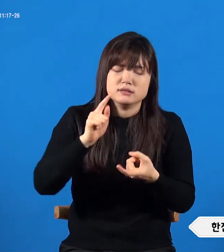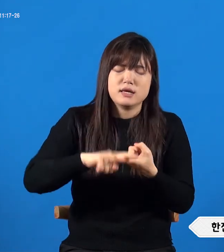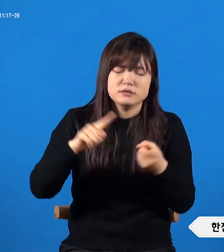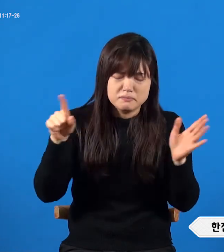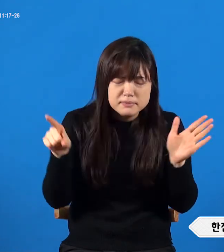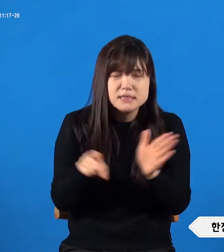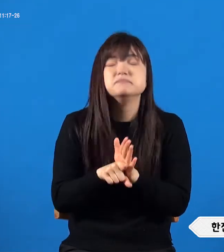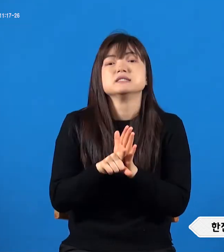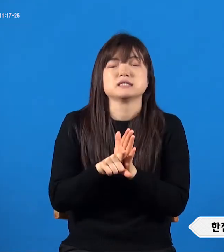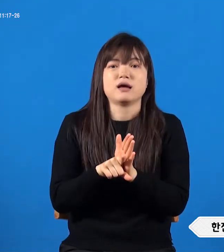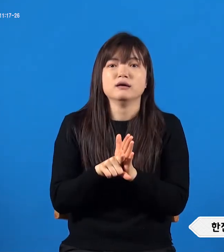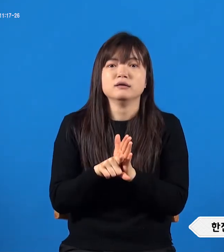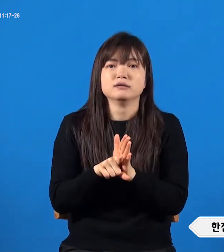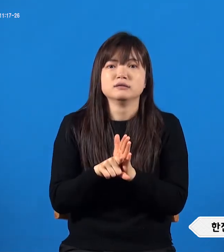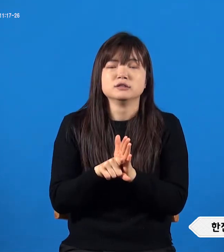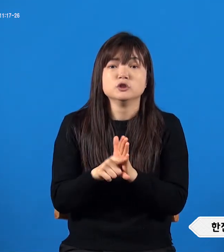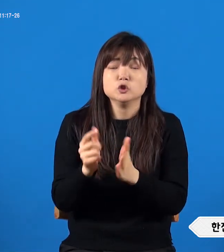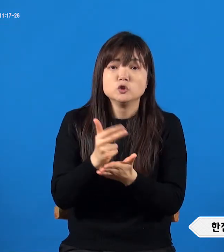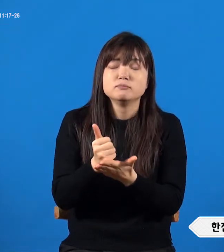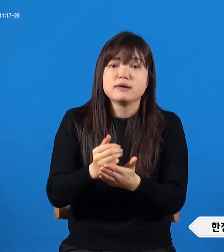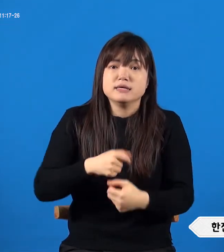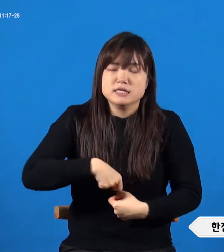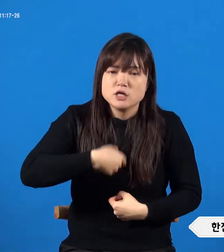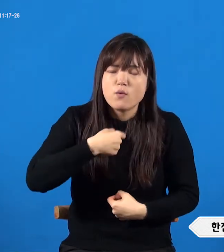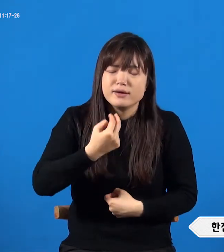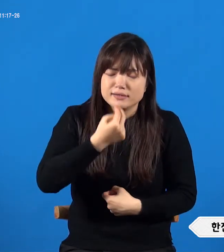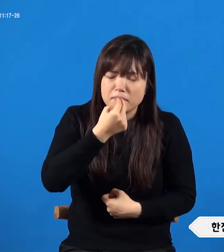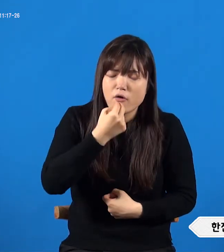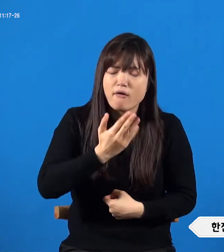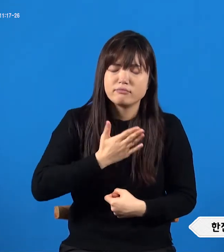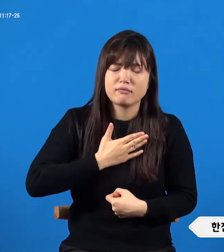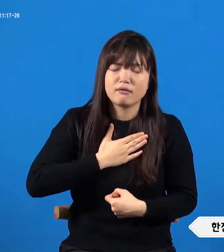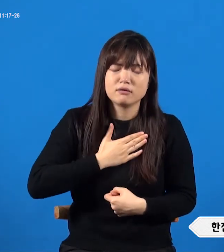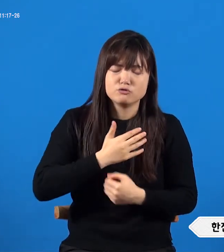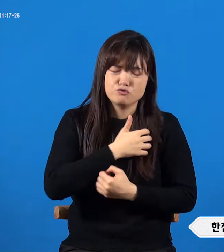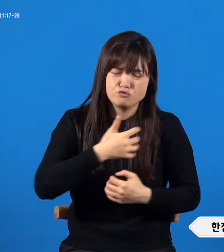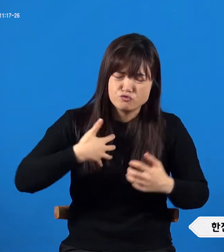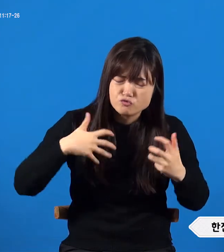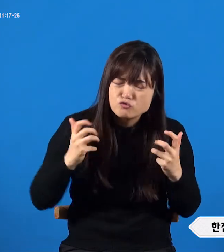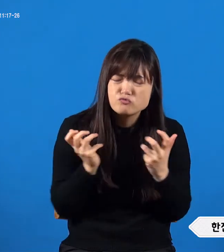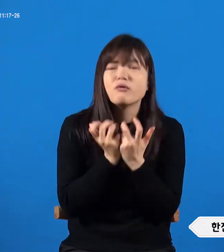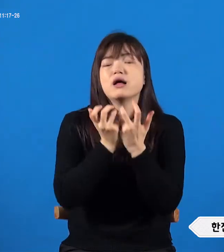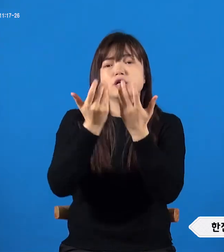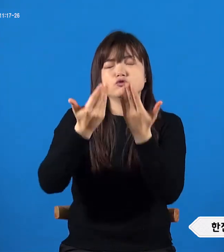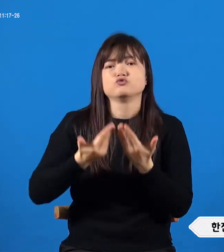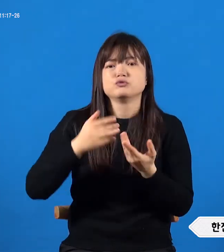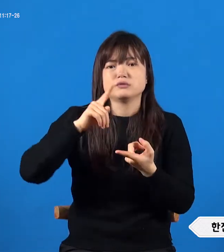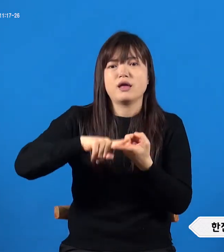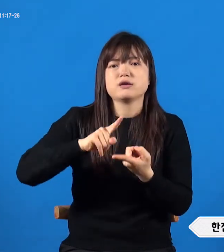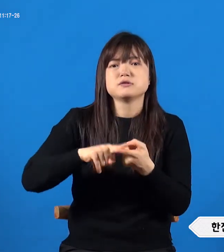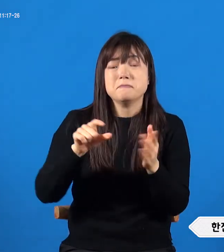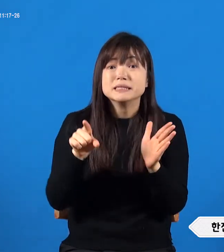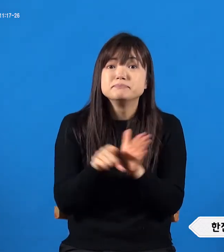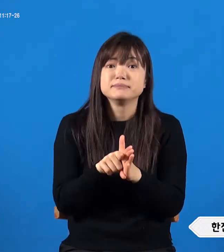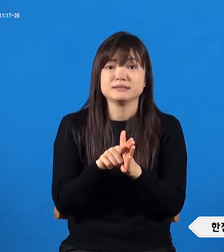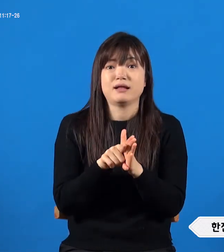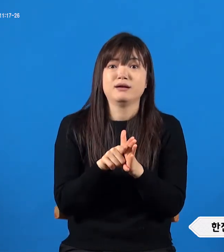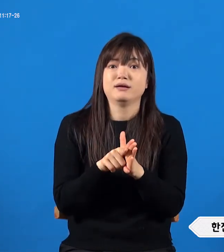것을 믿습니다. 주님의 의와 생명과 능력으로 나를 충만하게 해주실 것을